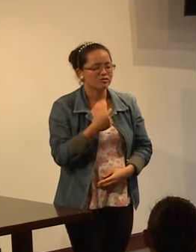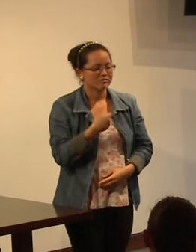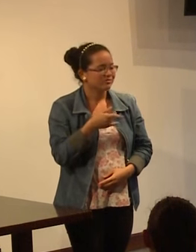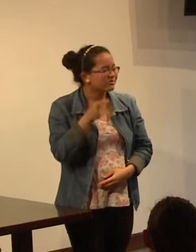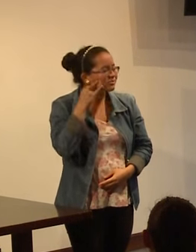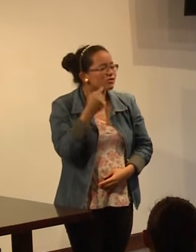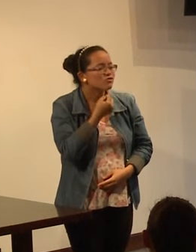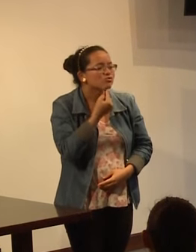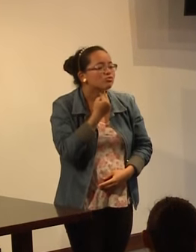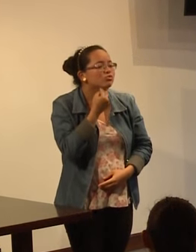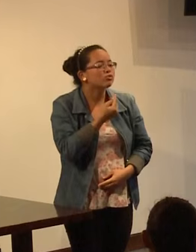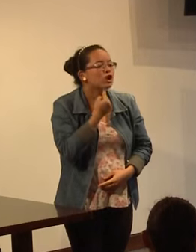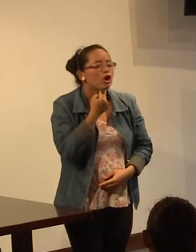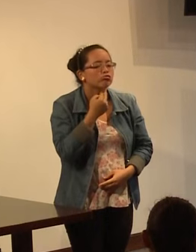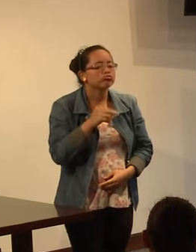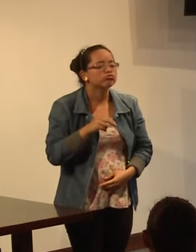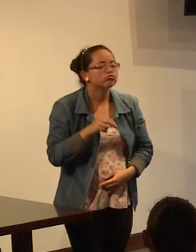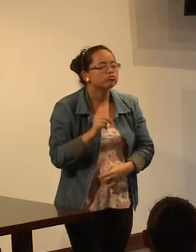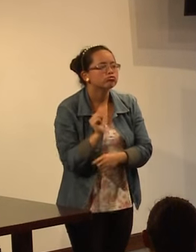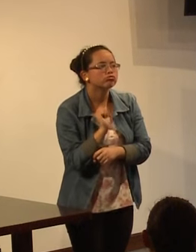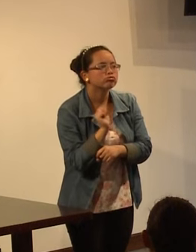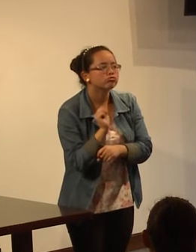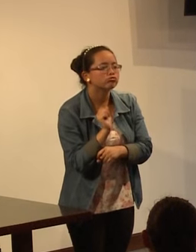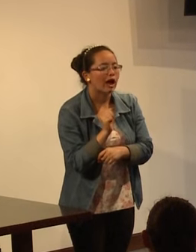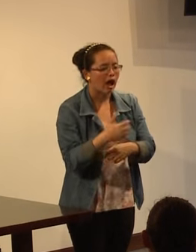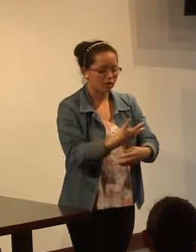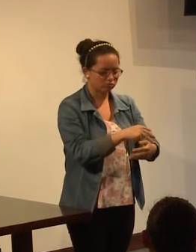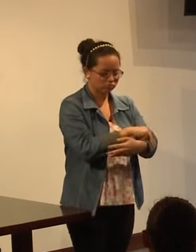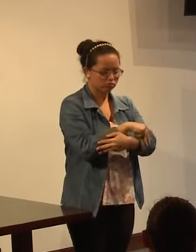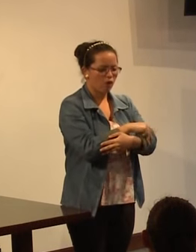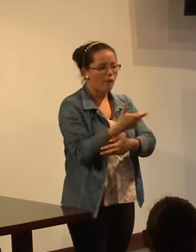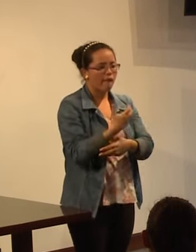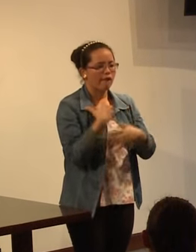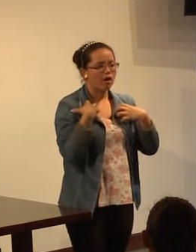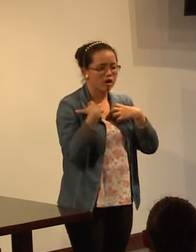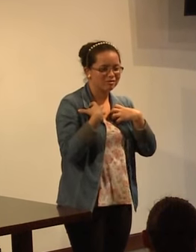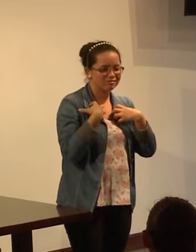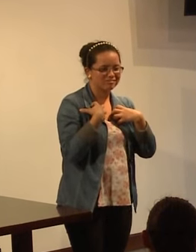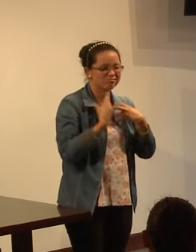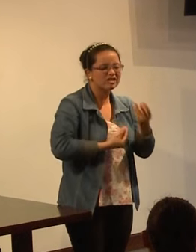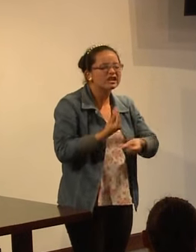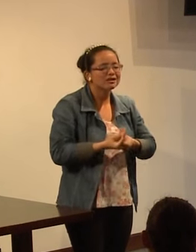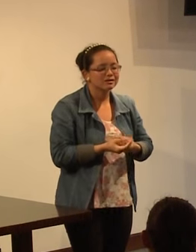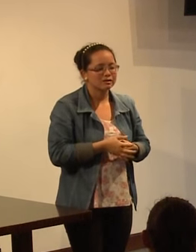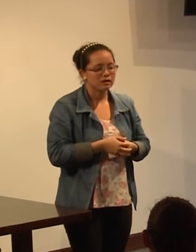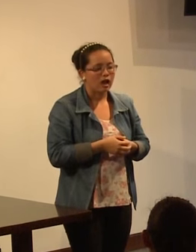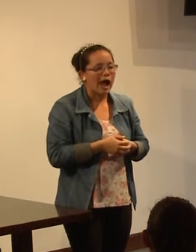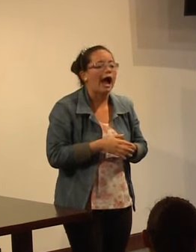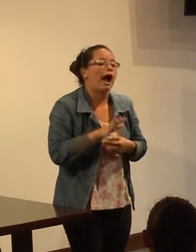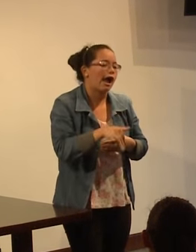carrito? ¿Y cuando coge un muñequito qué hace? ¿Un animalito y toda esa vaina qué hace?